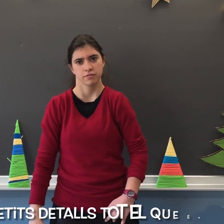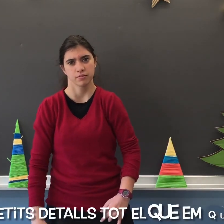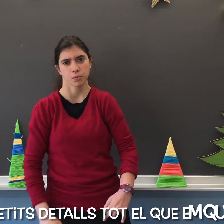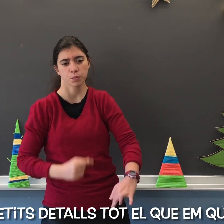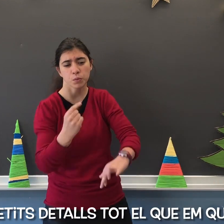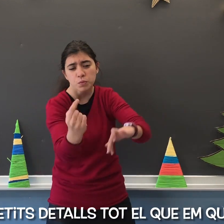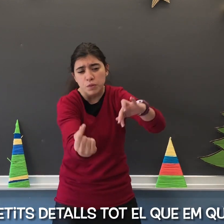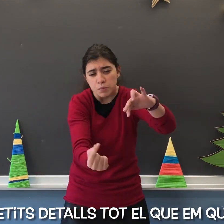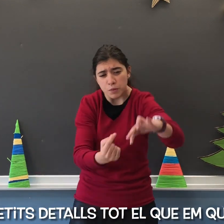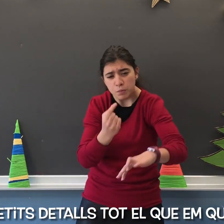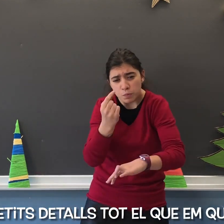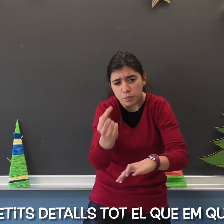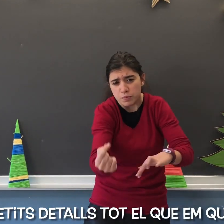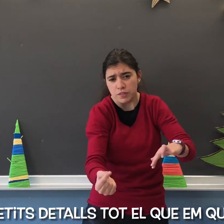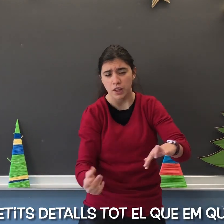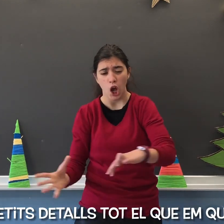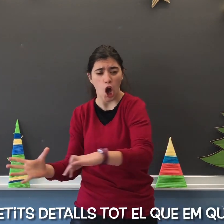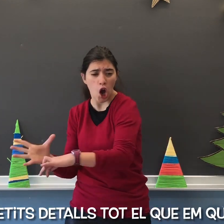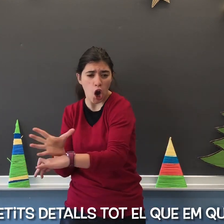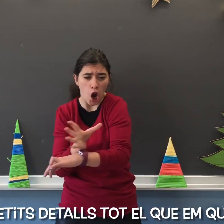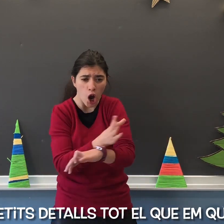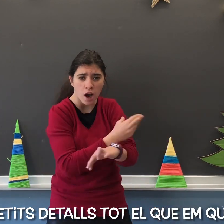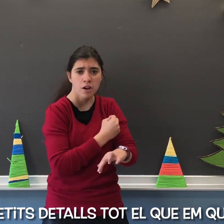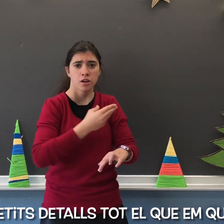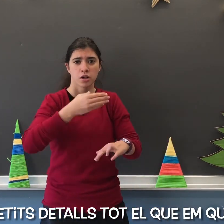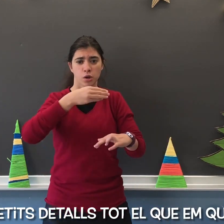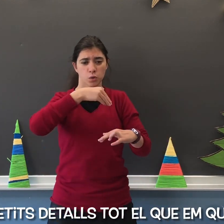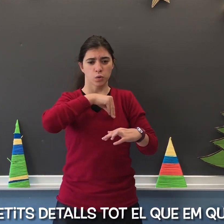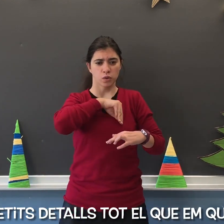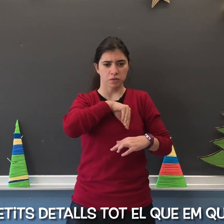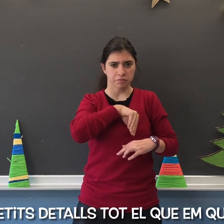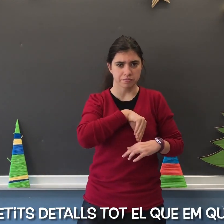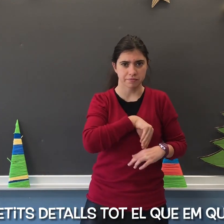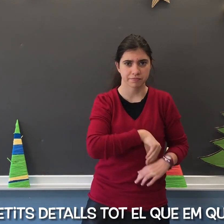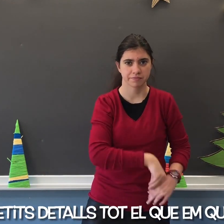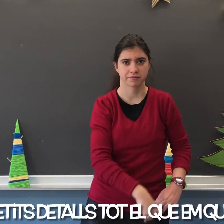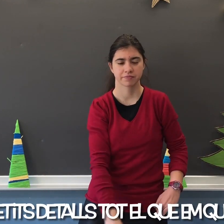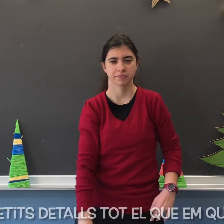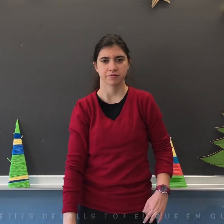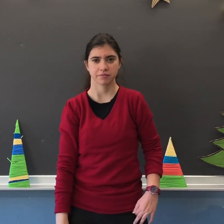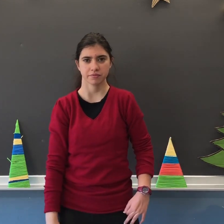Són petits detalls tot el que em queda.